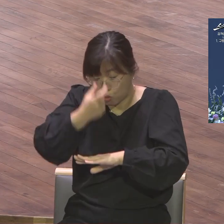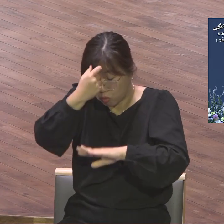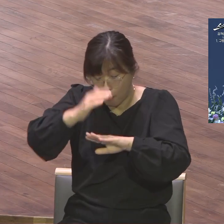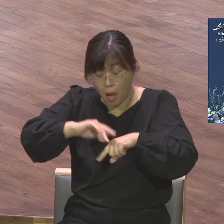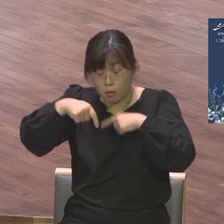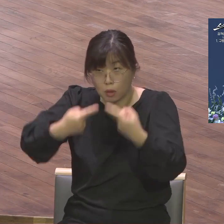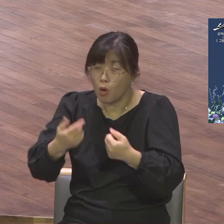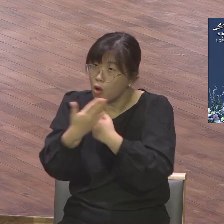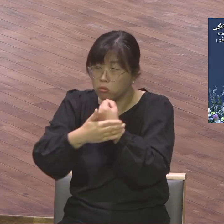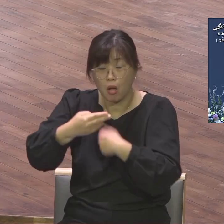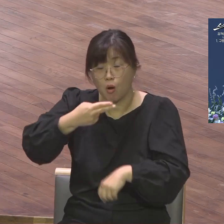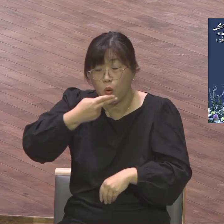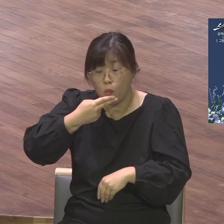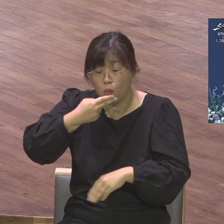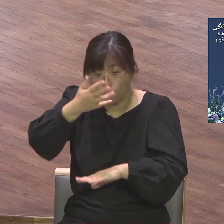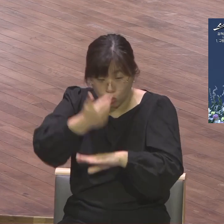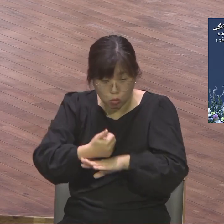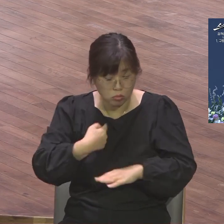저는